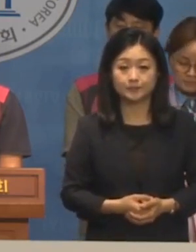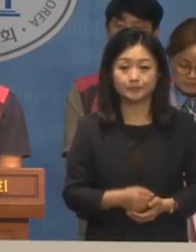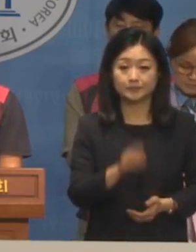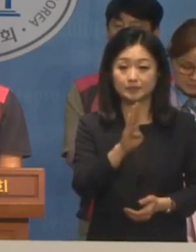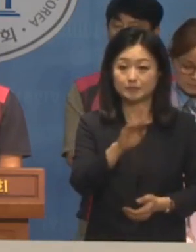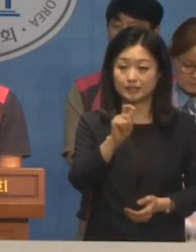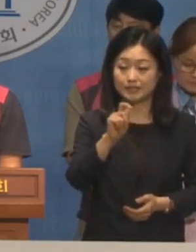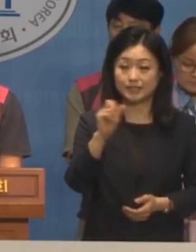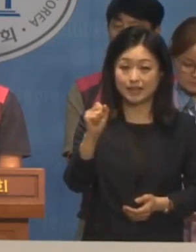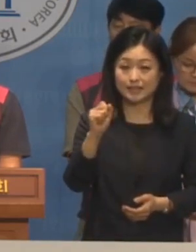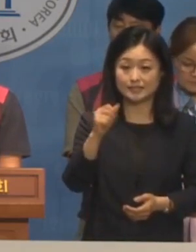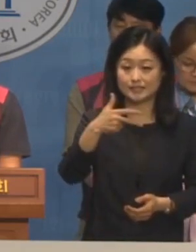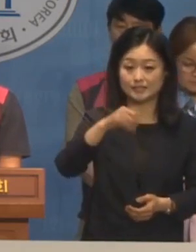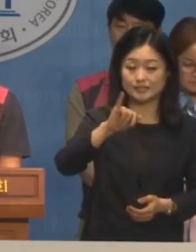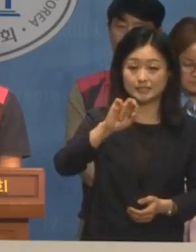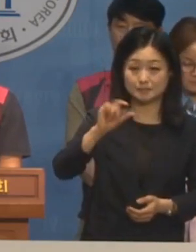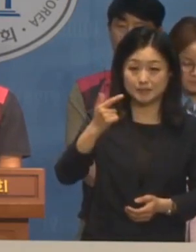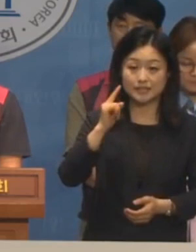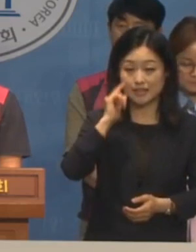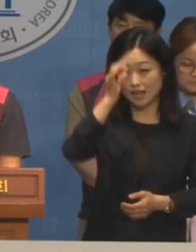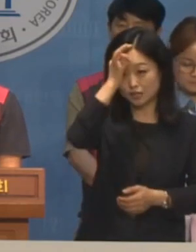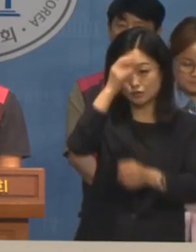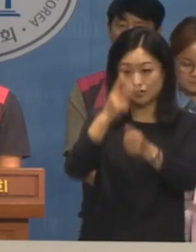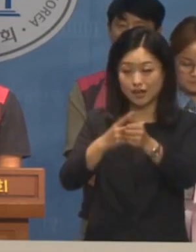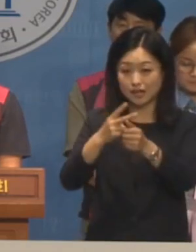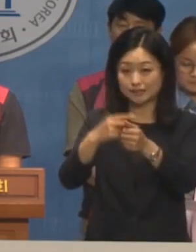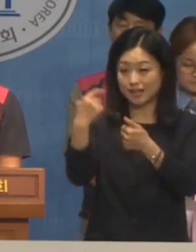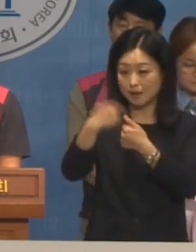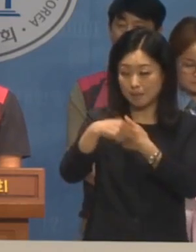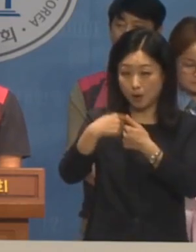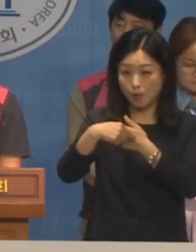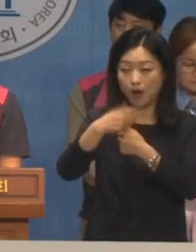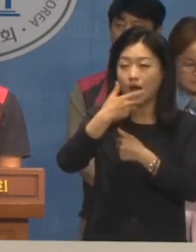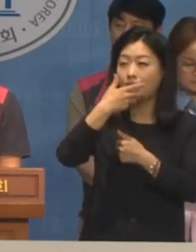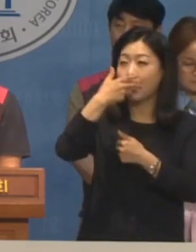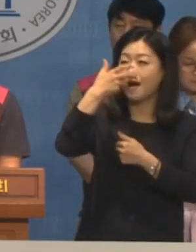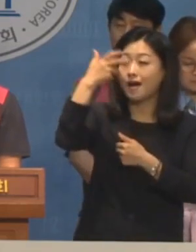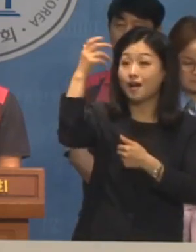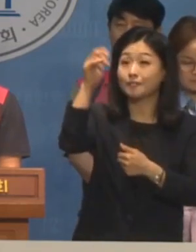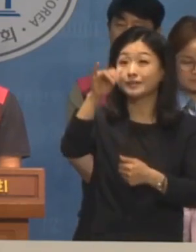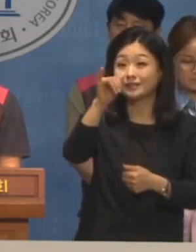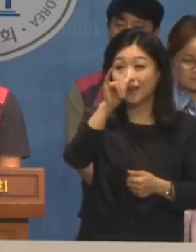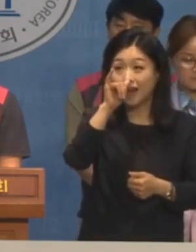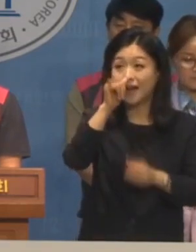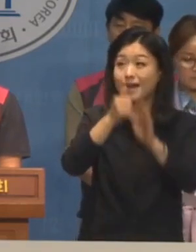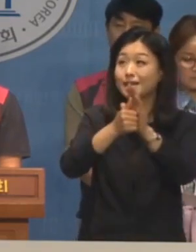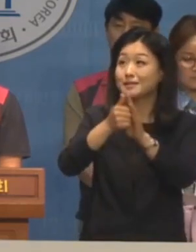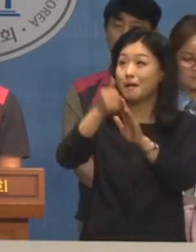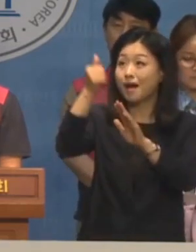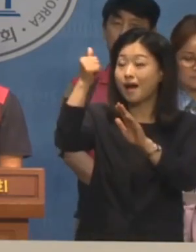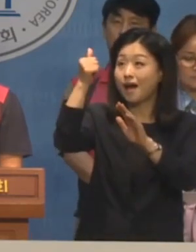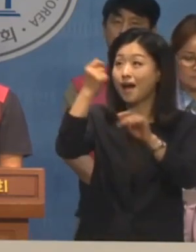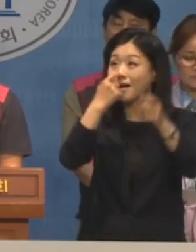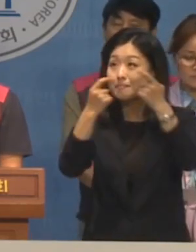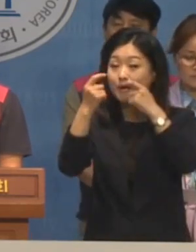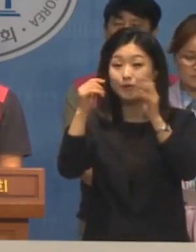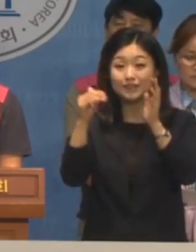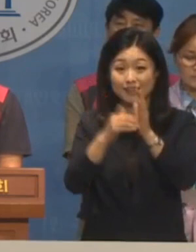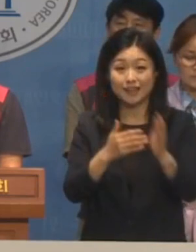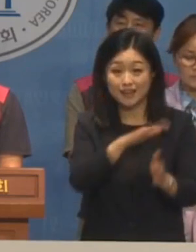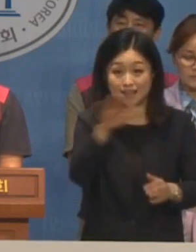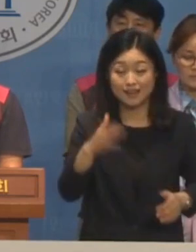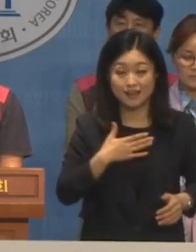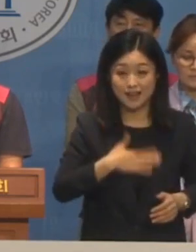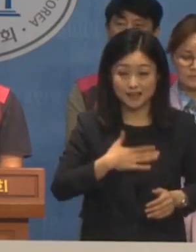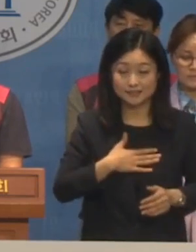BTS 멤버 지민이 예술 강사 수업을 듣고 꿈을 키웠다는 일화는 많은 의미를 담고 있습니다. 소득